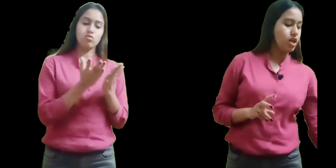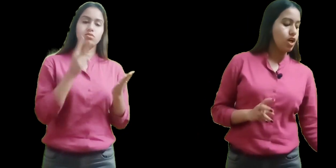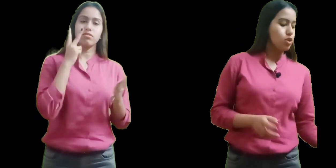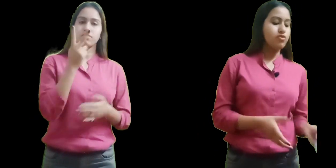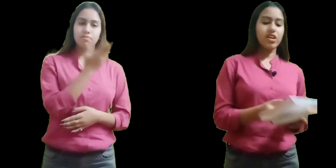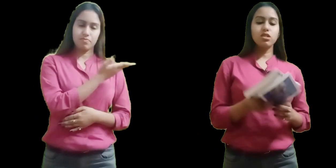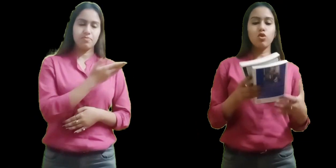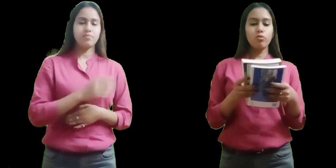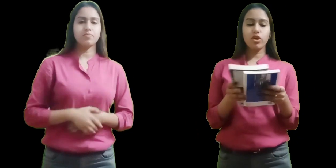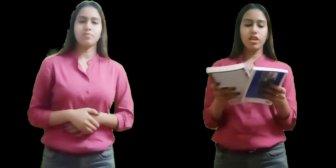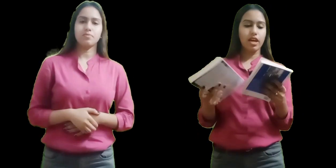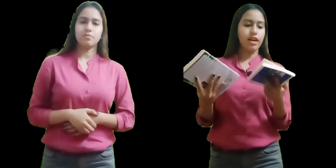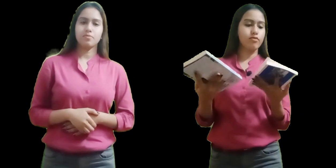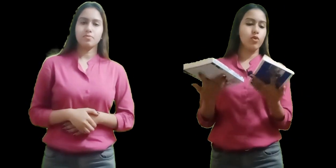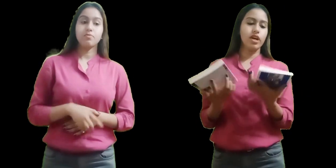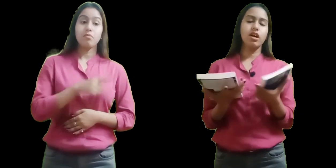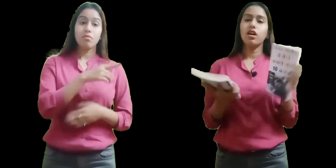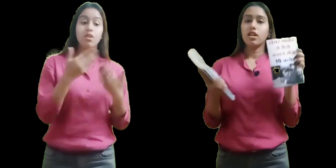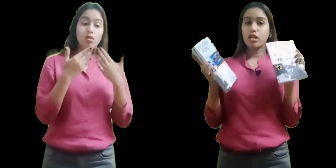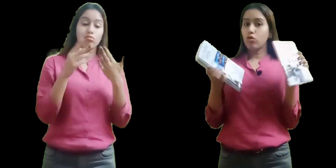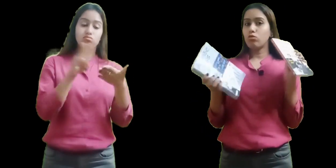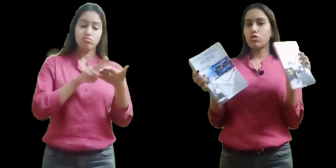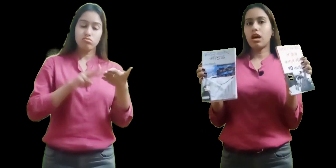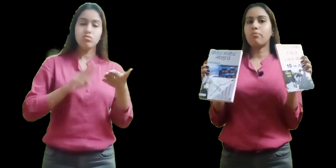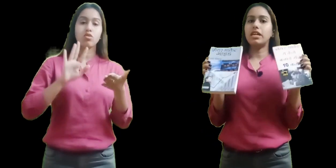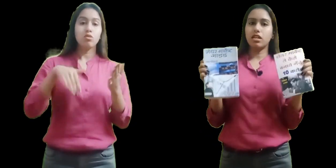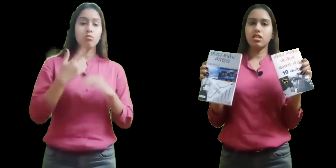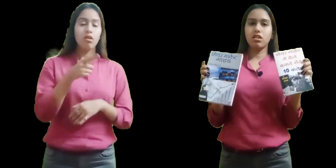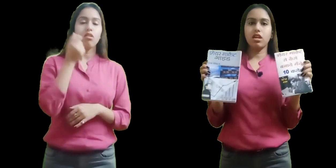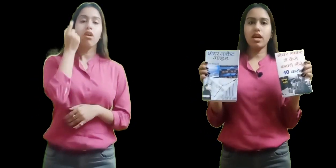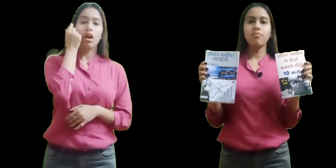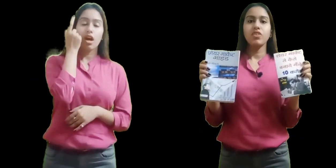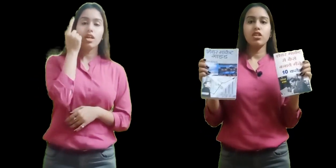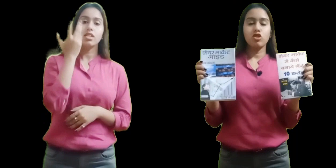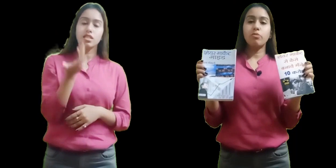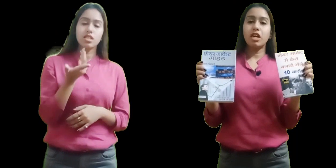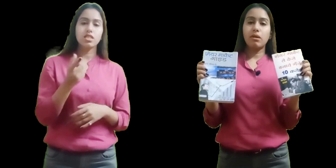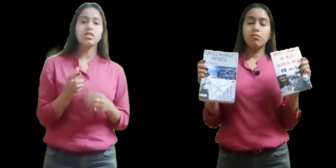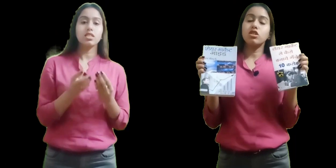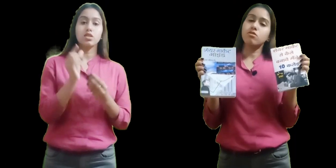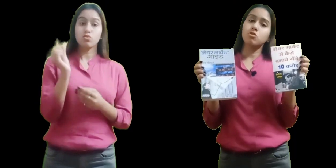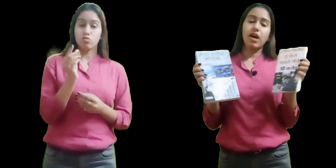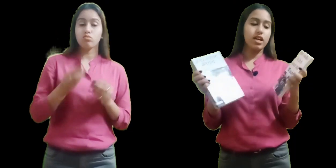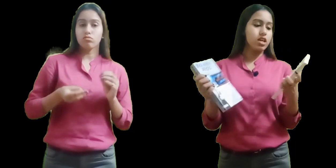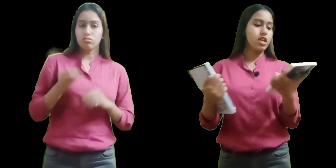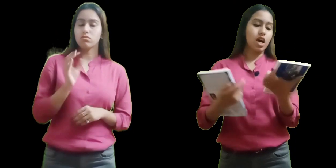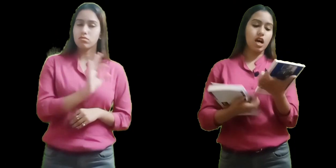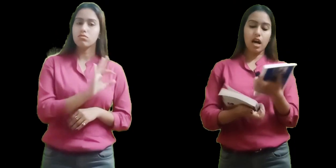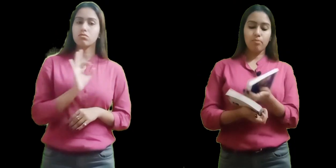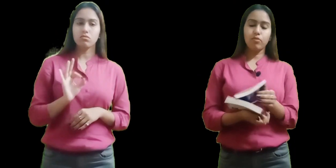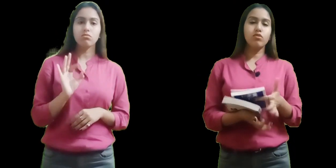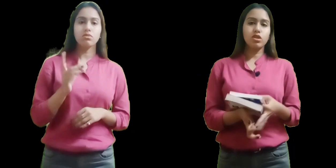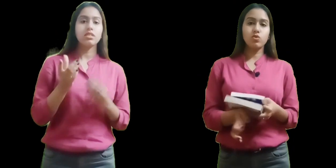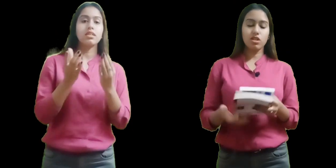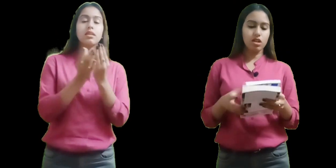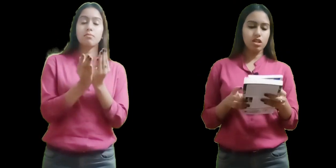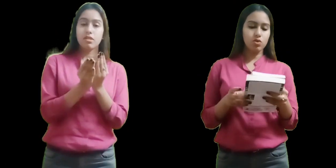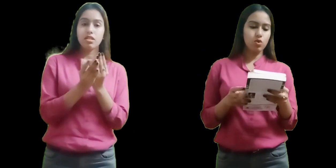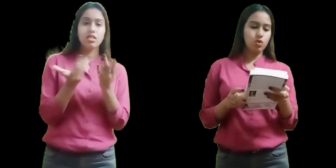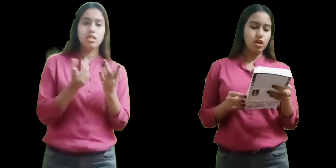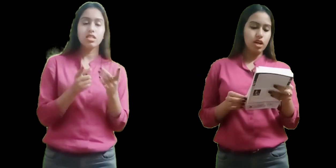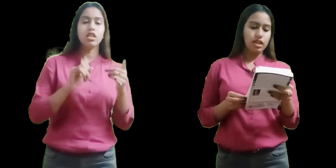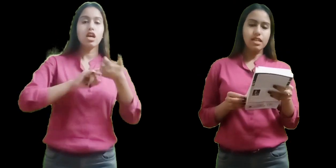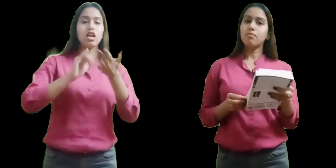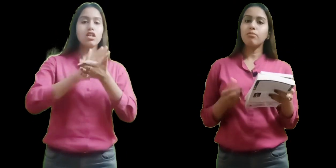दिखाऊंगी, तो फ्रेंड्स 2 बुक ये हैं, ये दोनों बुक्स आप रीड कर सकते हैं, जिसको पढ़ने के बाद आपको समझ में आएगा कि हाँ, आप